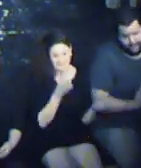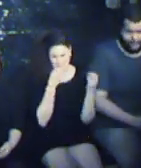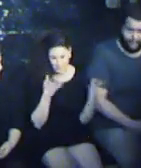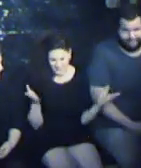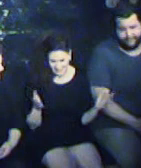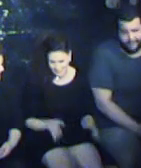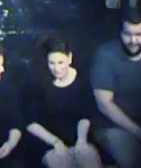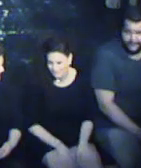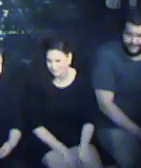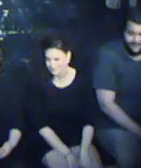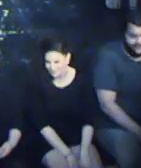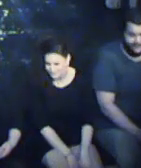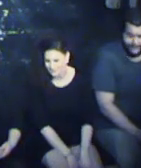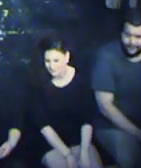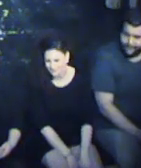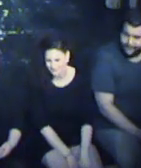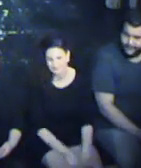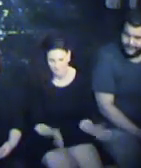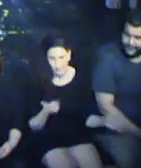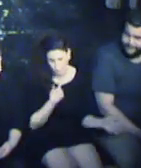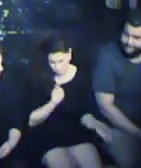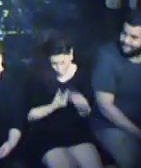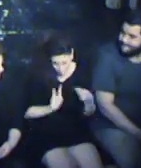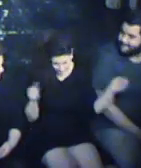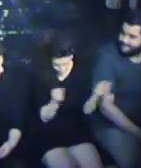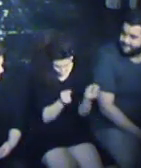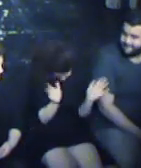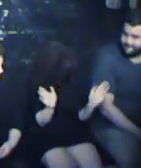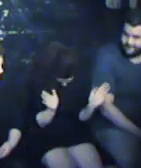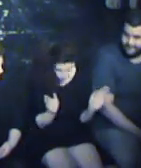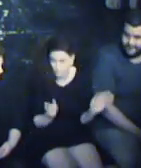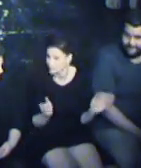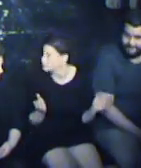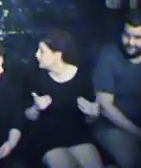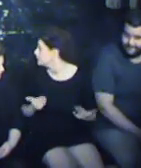Bueno, entonces yo he hecho el pelo. No, no hay freno.